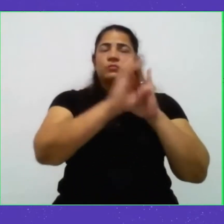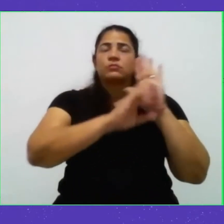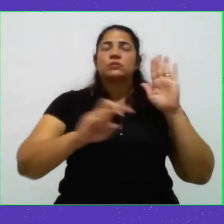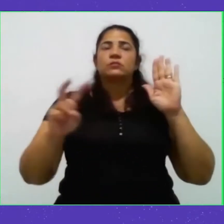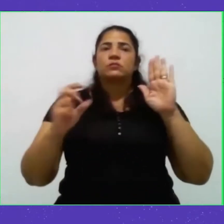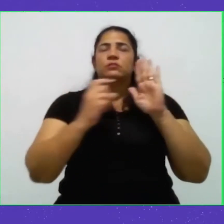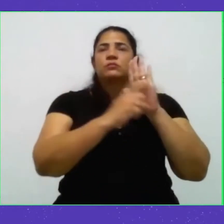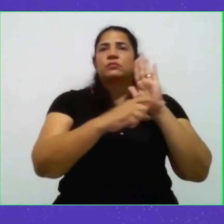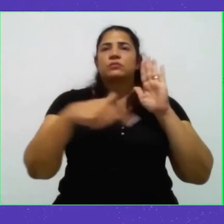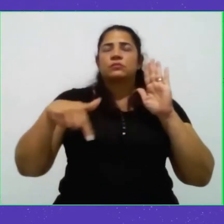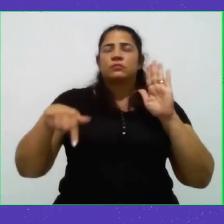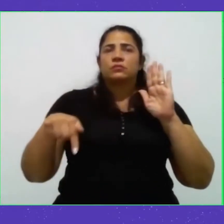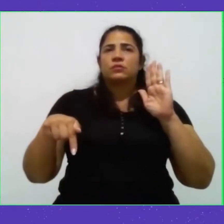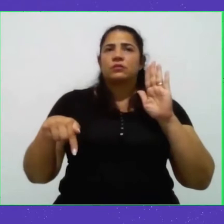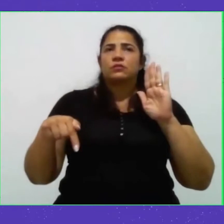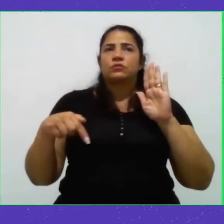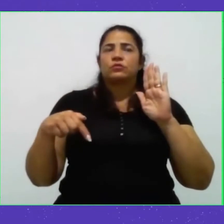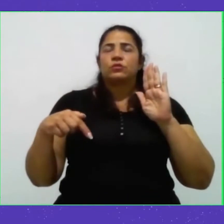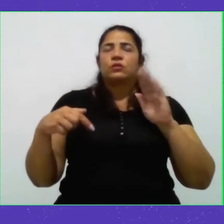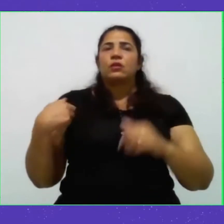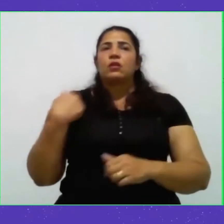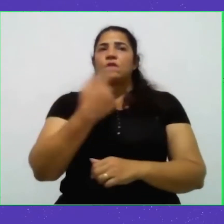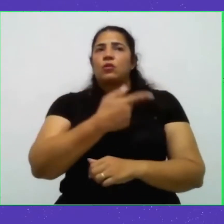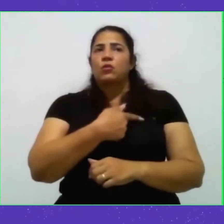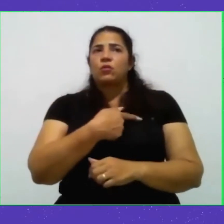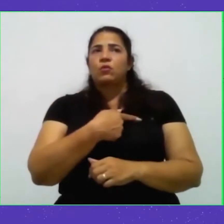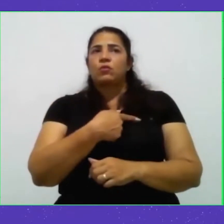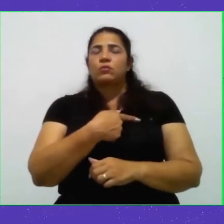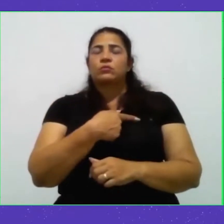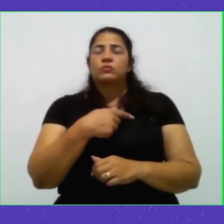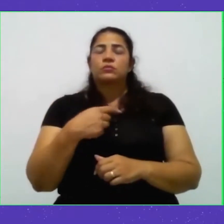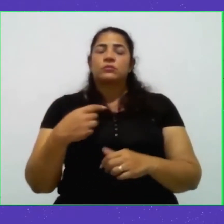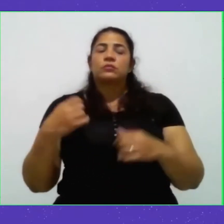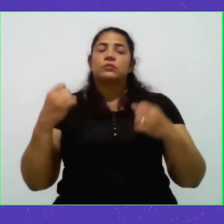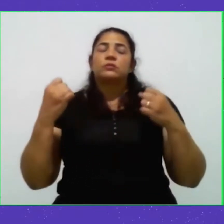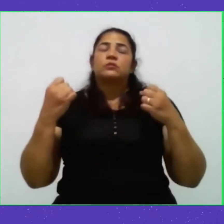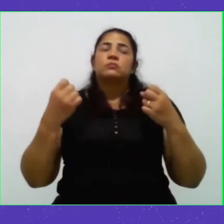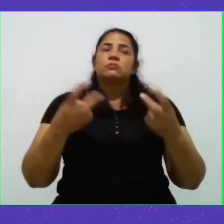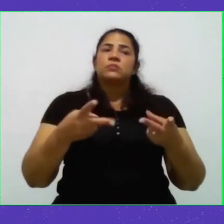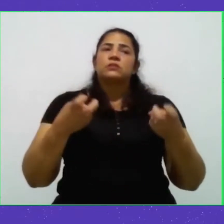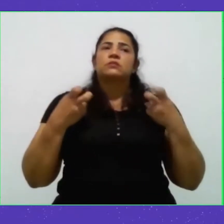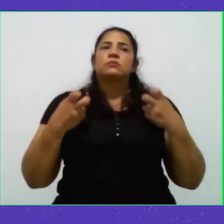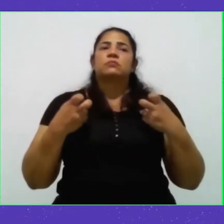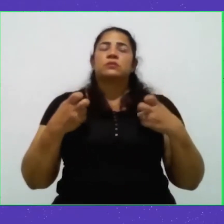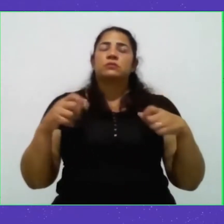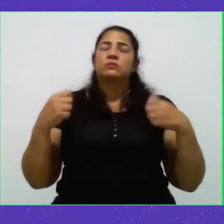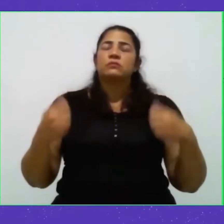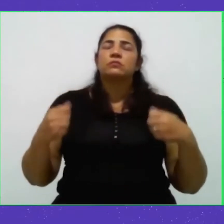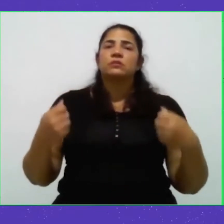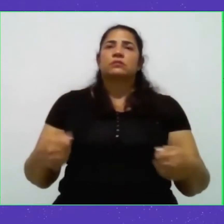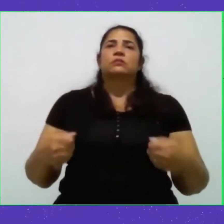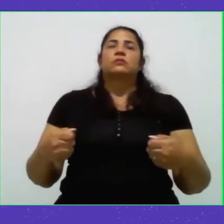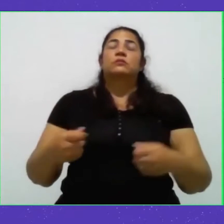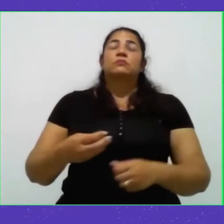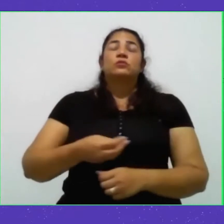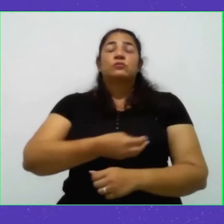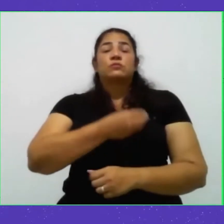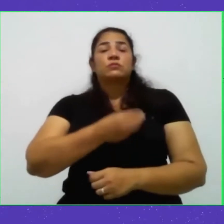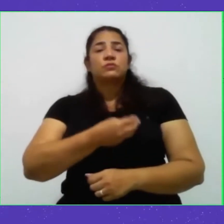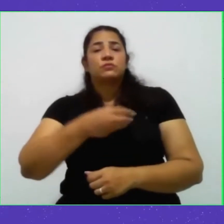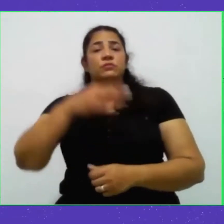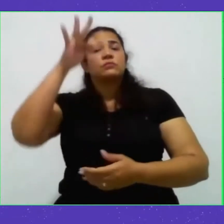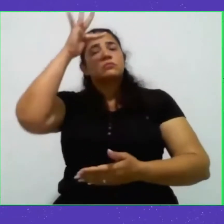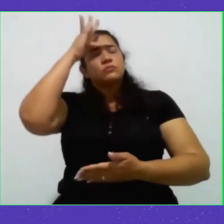fé e não pelo que vemos. Amém, queridos? Vamos andar por fé?